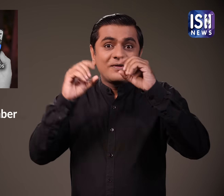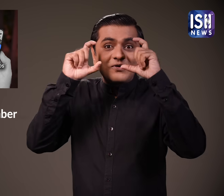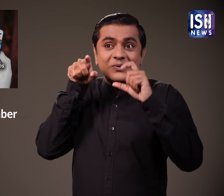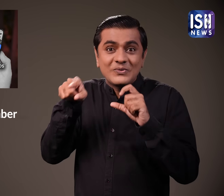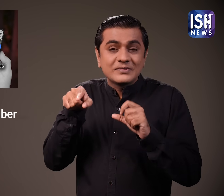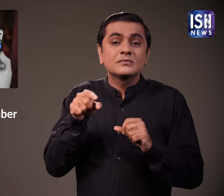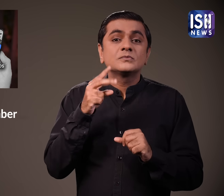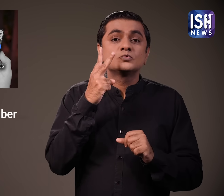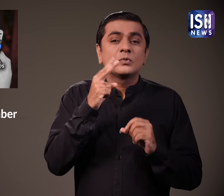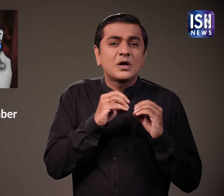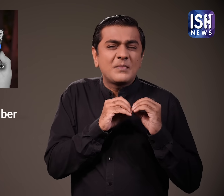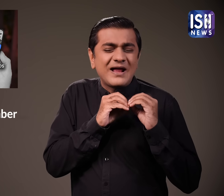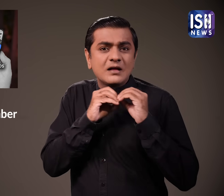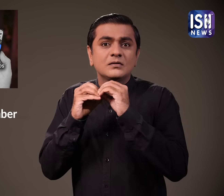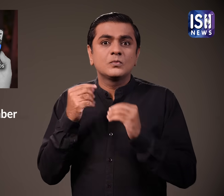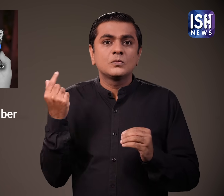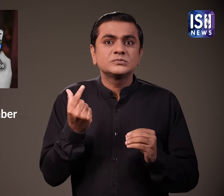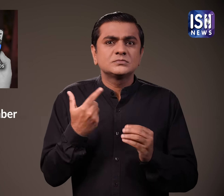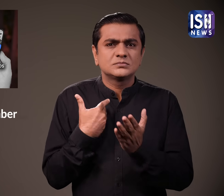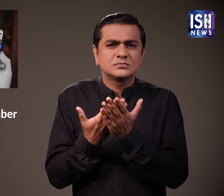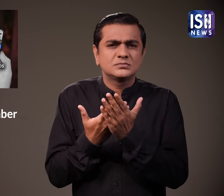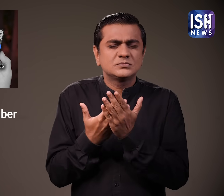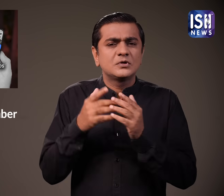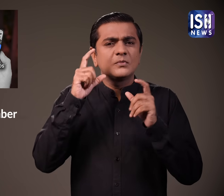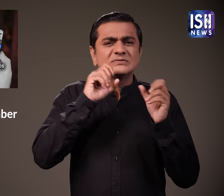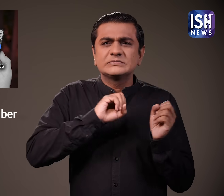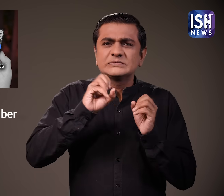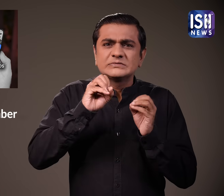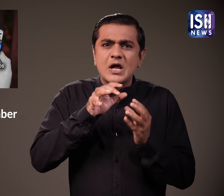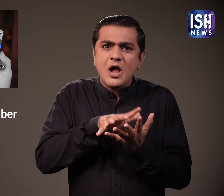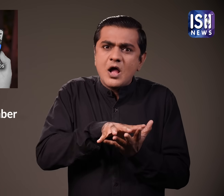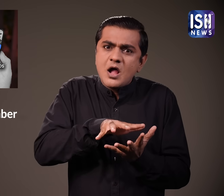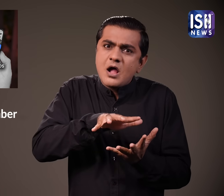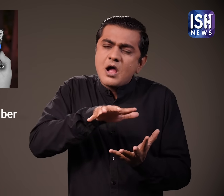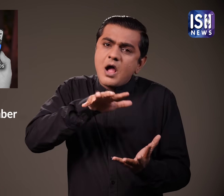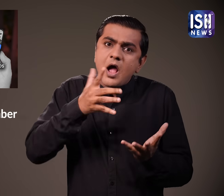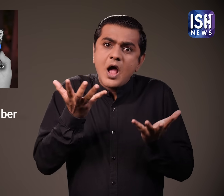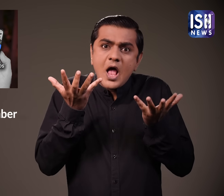गूगल फोटो के संबन में अनुमातन 2 मिलियन सक्रिय उप्योग करता है